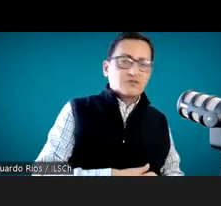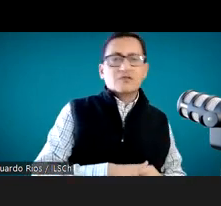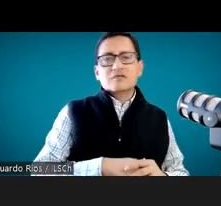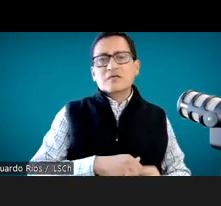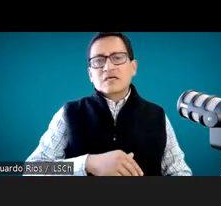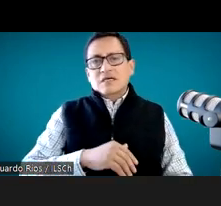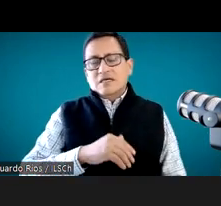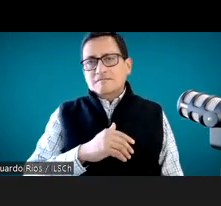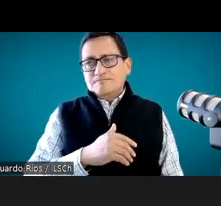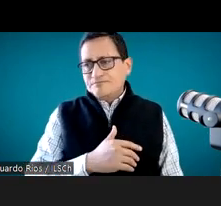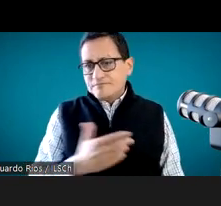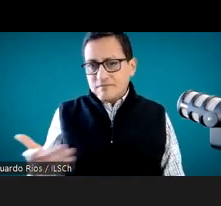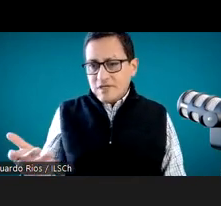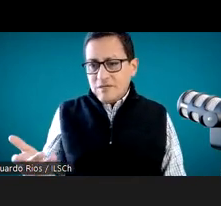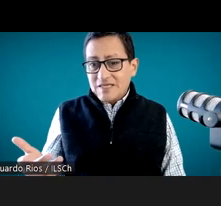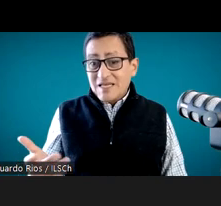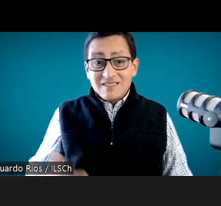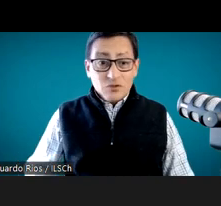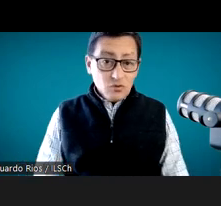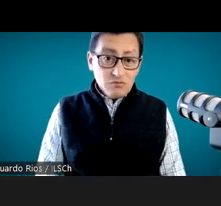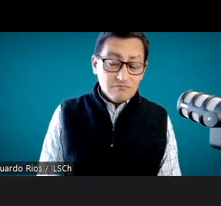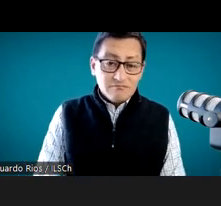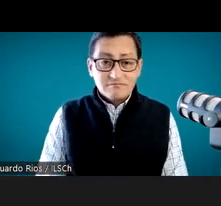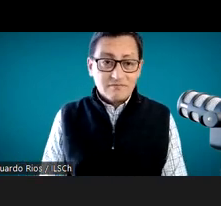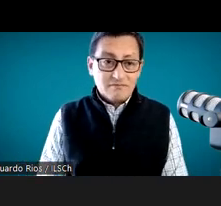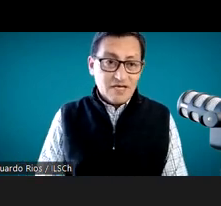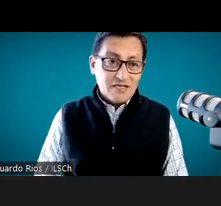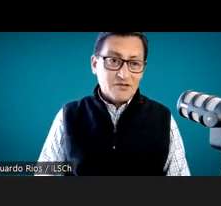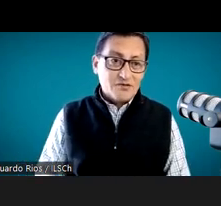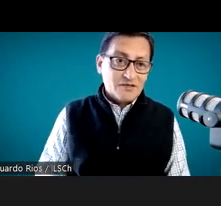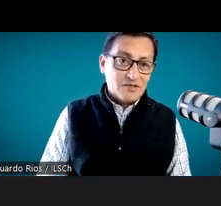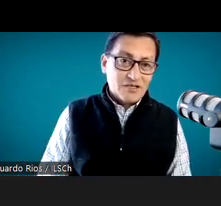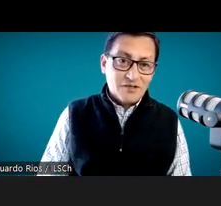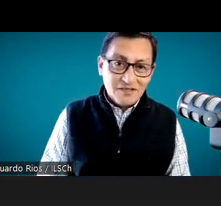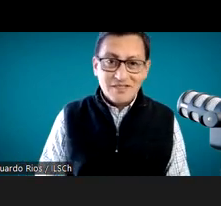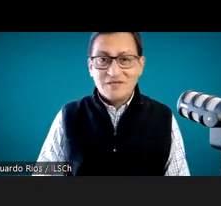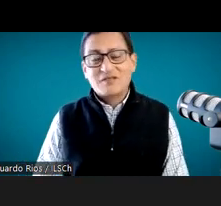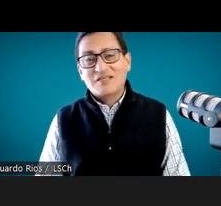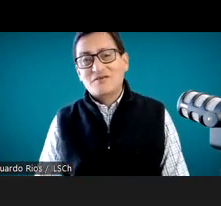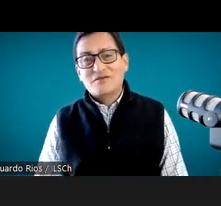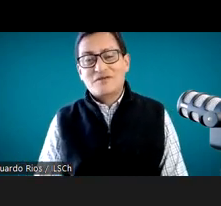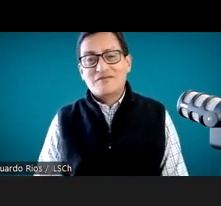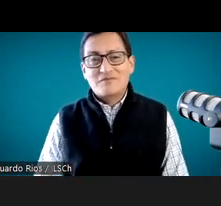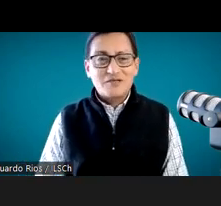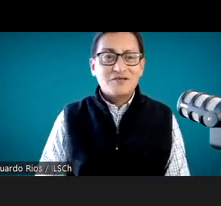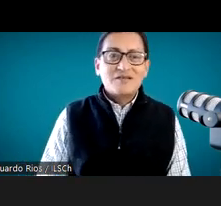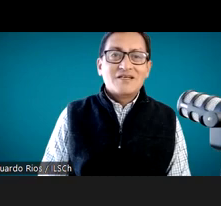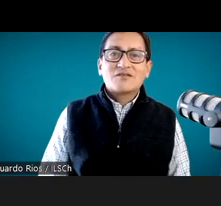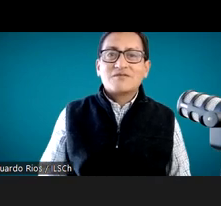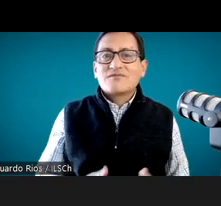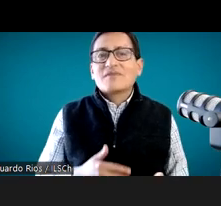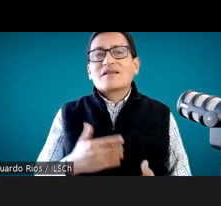la construcción, en la parte de la salud. Médicos, hemos tenido dentistas, hemos tenido